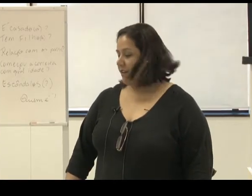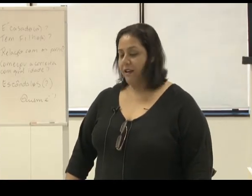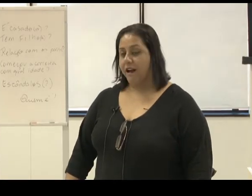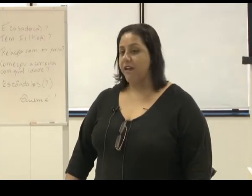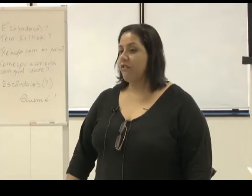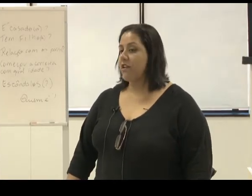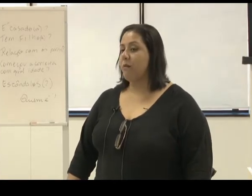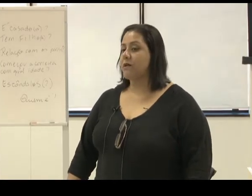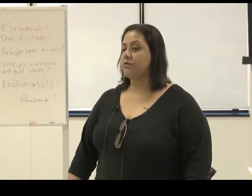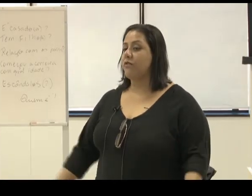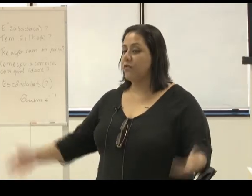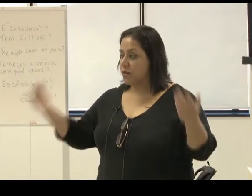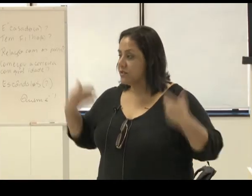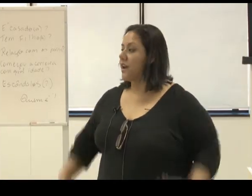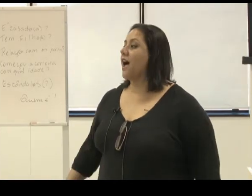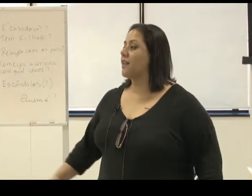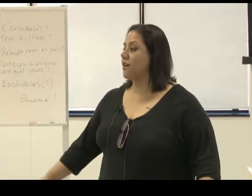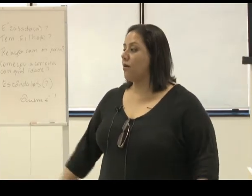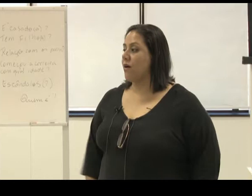Aí vira uma pessoa frustrada como eu.